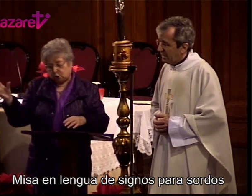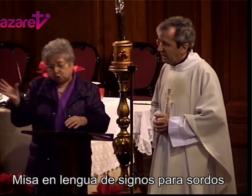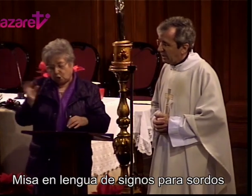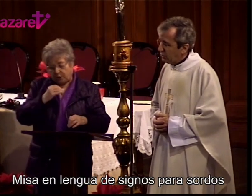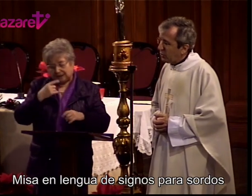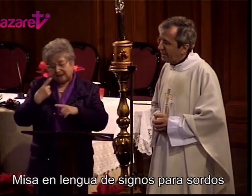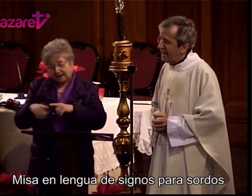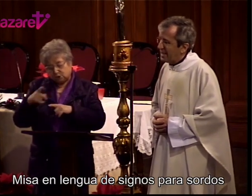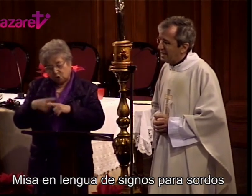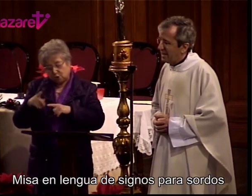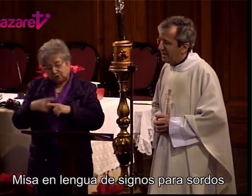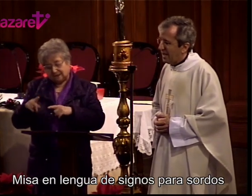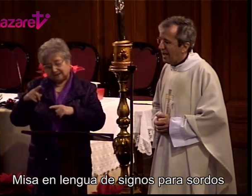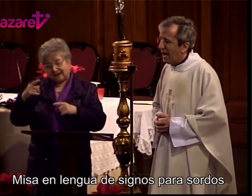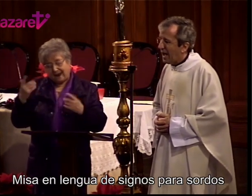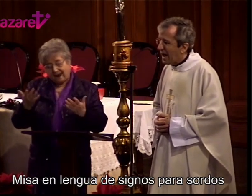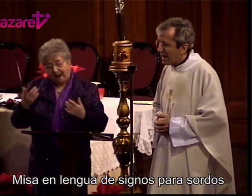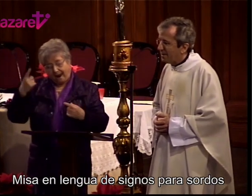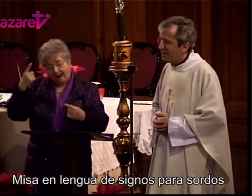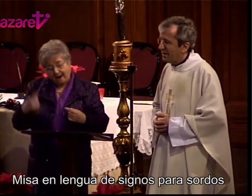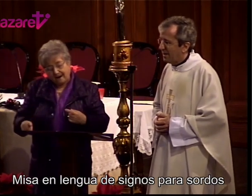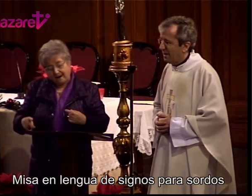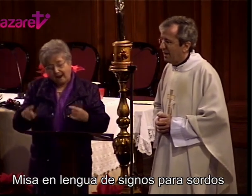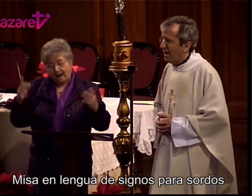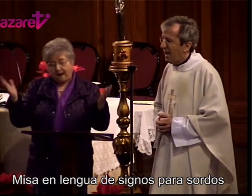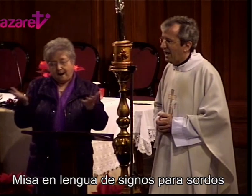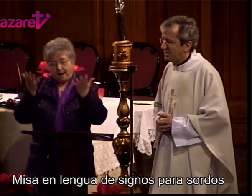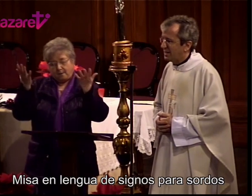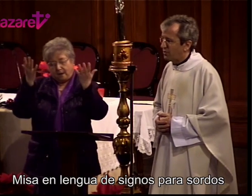y todo lo que hay, alabe al Señor.